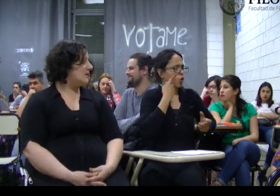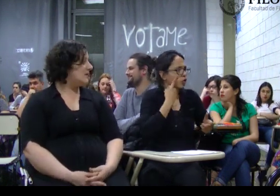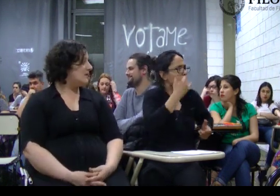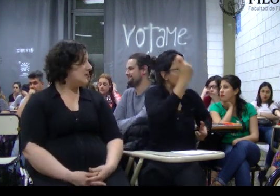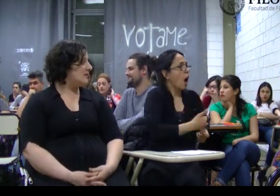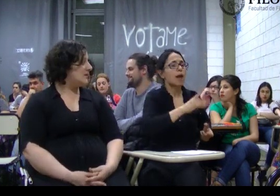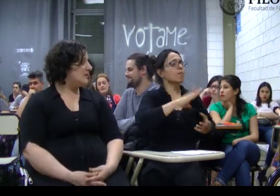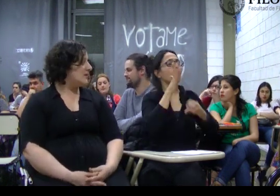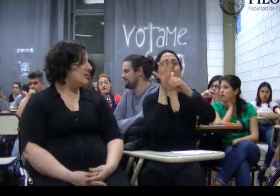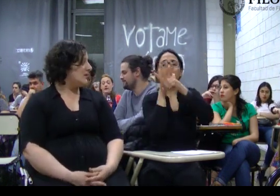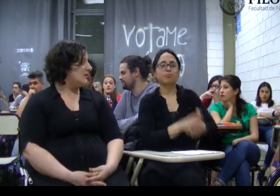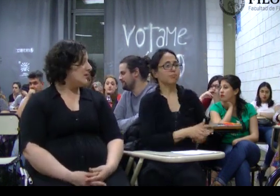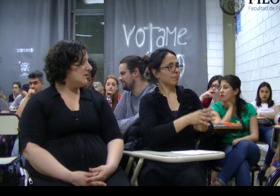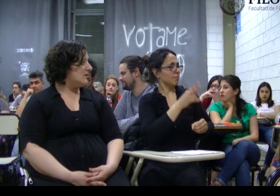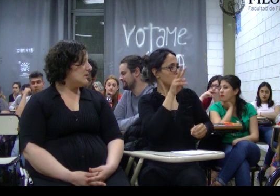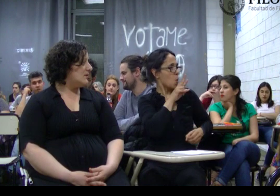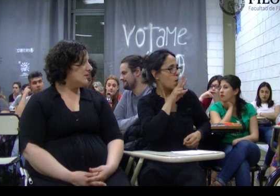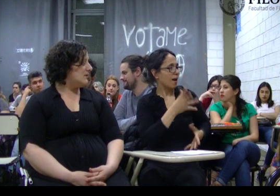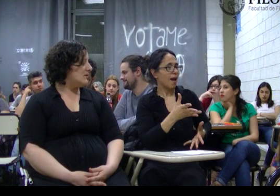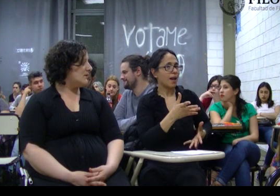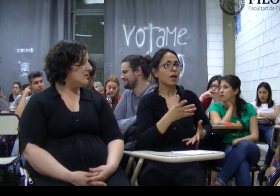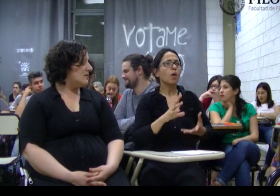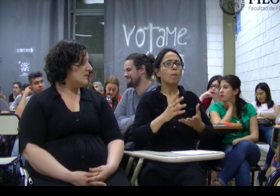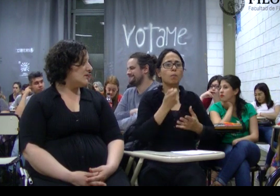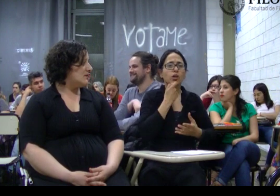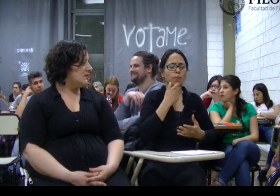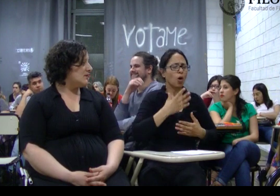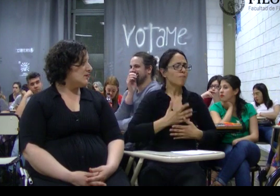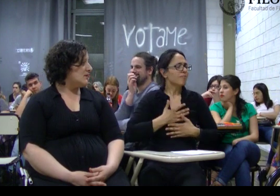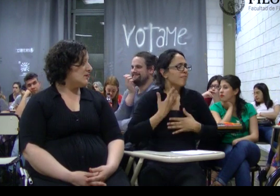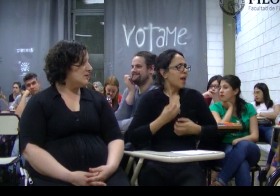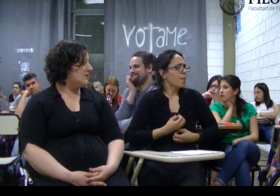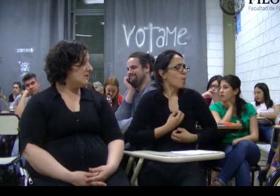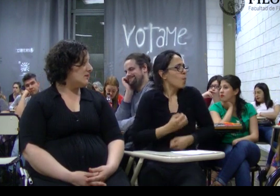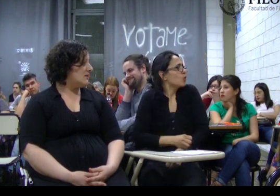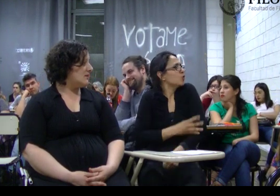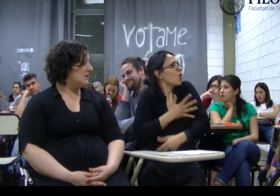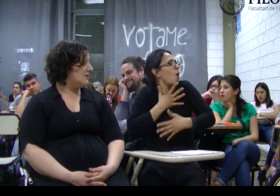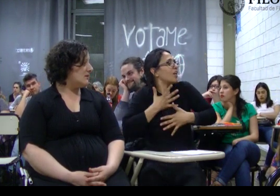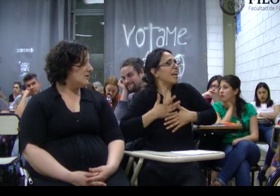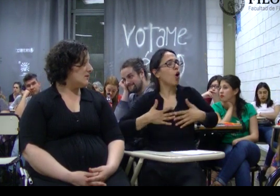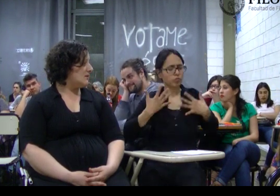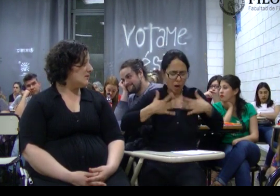desde nuestros conflictos, ¿no? Desde nuestras emociones, desde nuestros cuerpos.